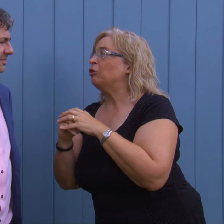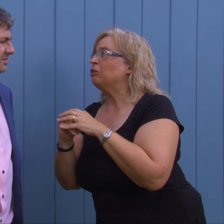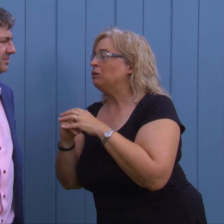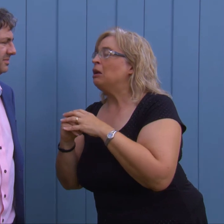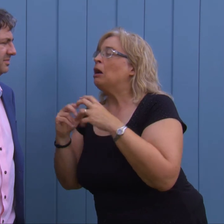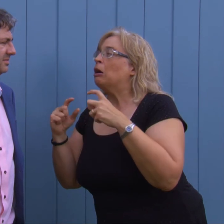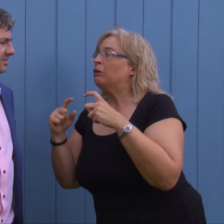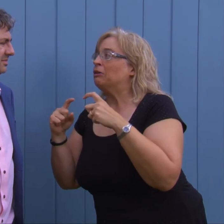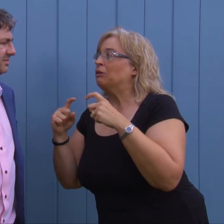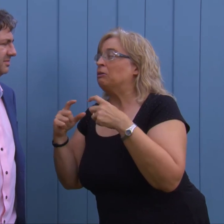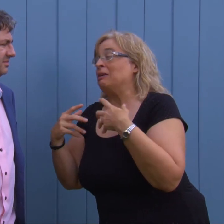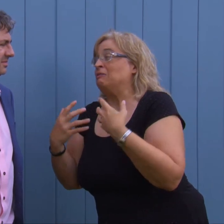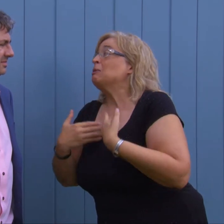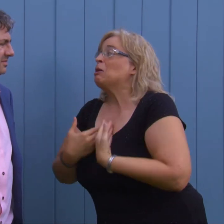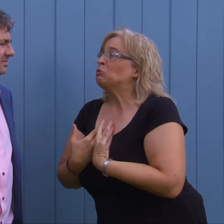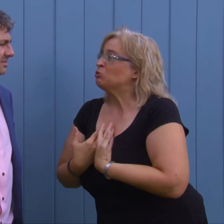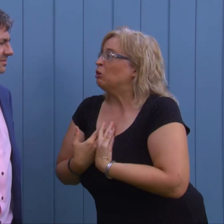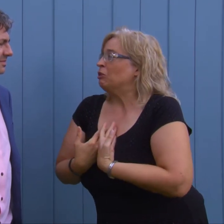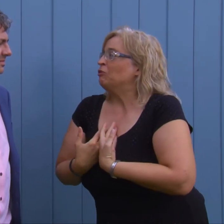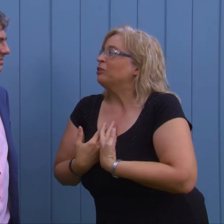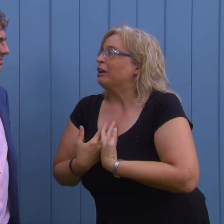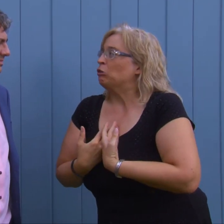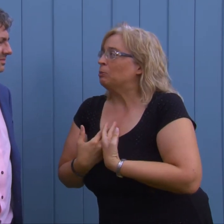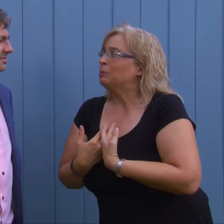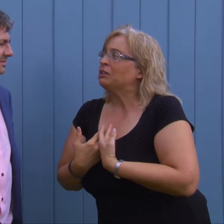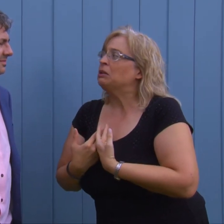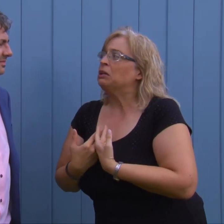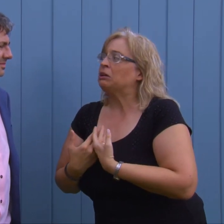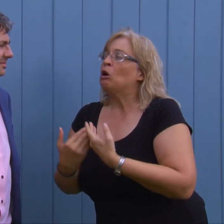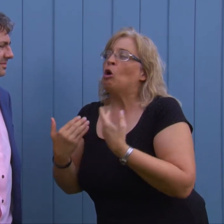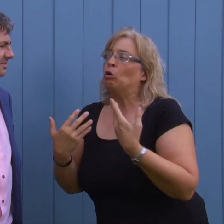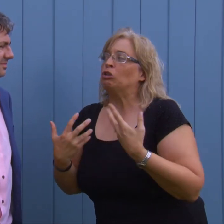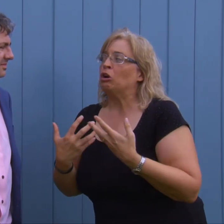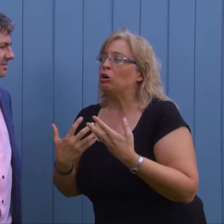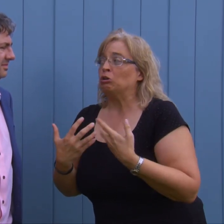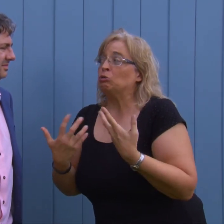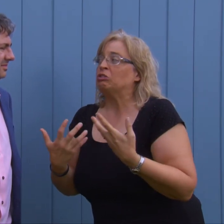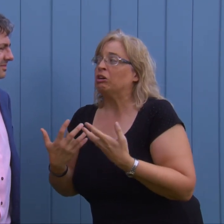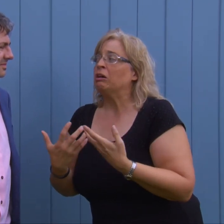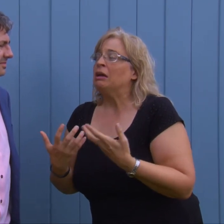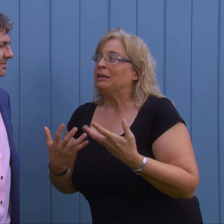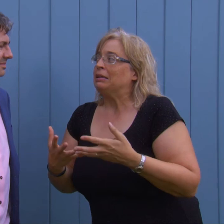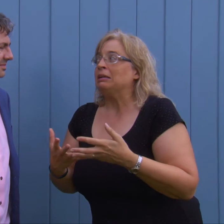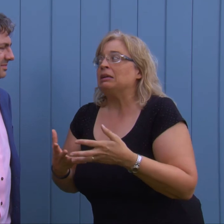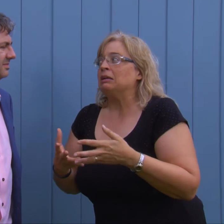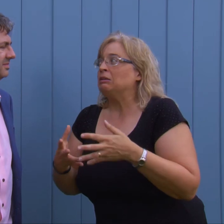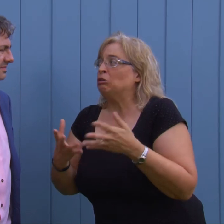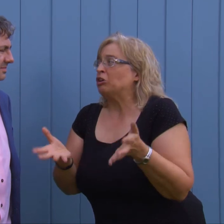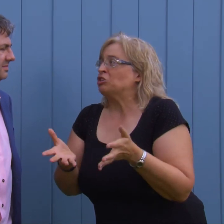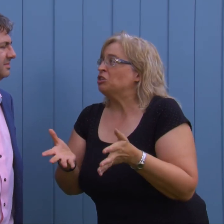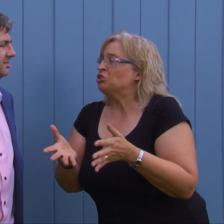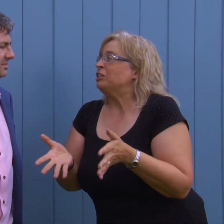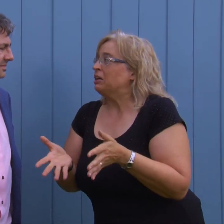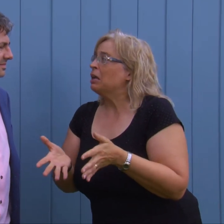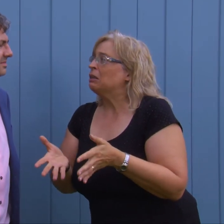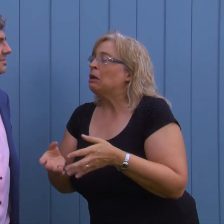francophones, évidemment, moi, je suis anglophone de la Colombie-Britannique. On a Roussa qui est d'origine chilienne,